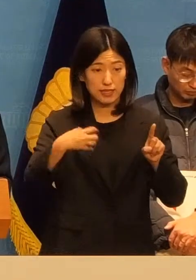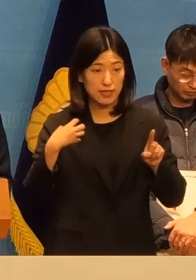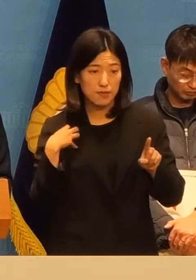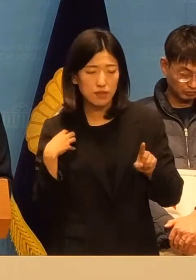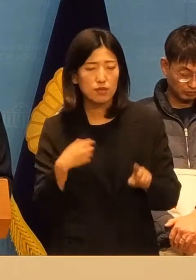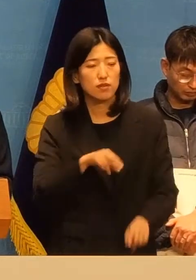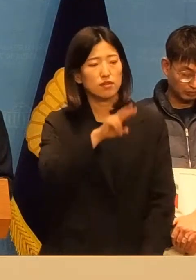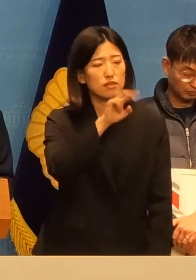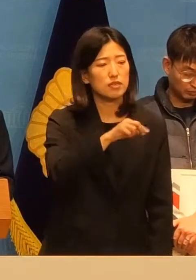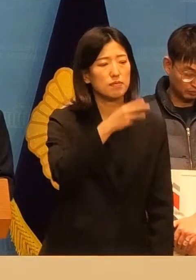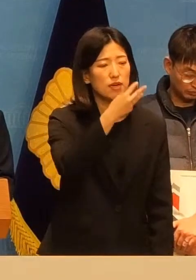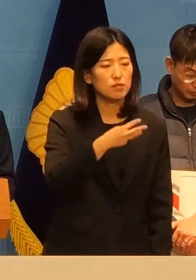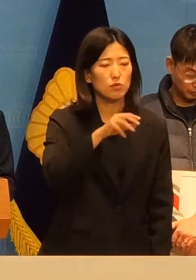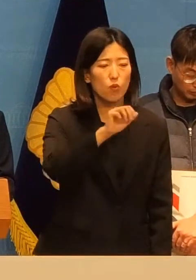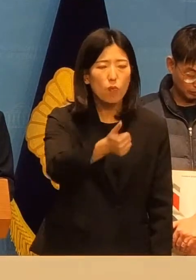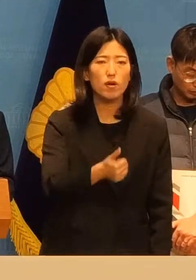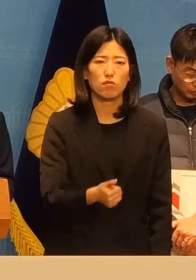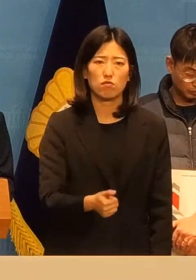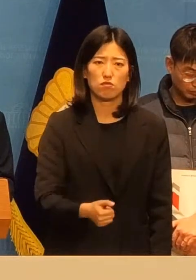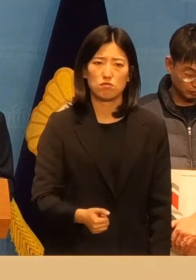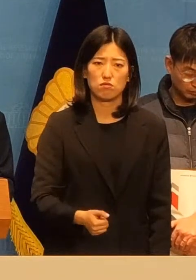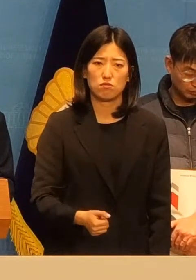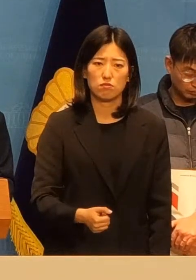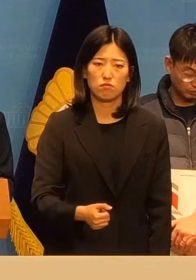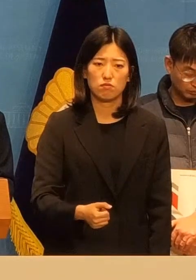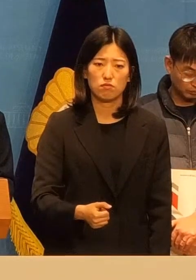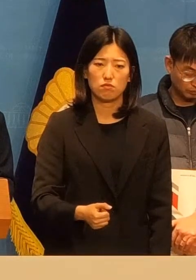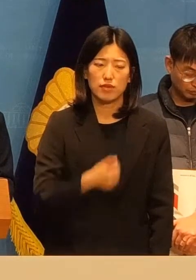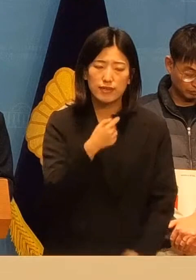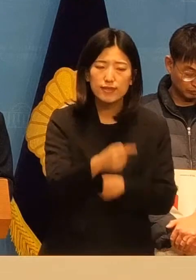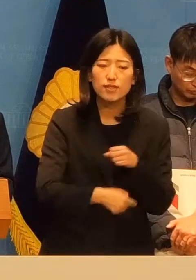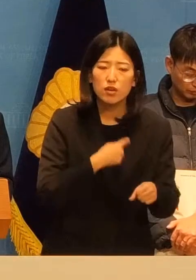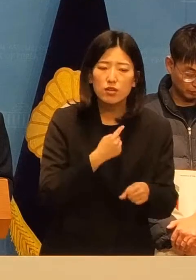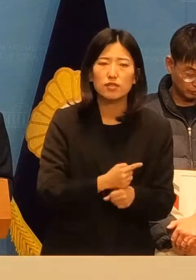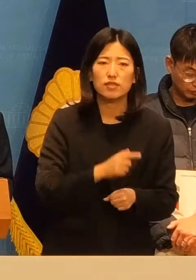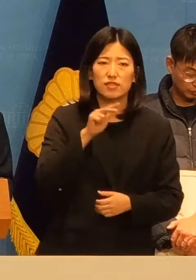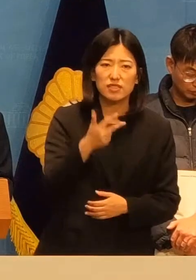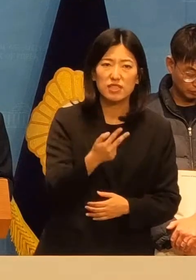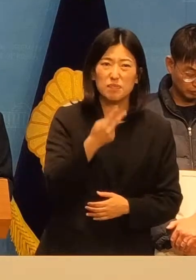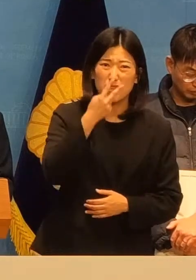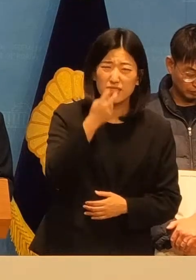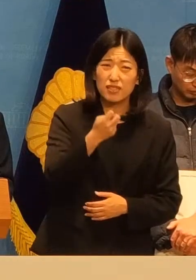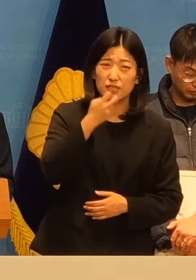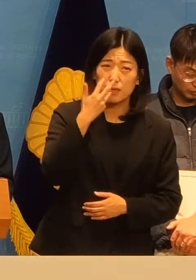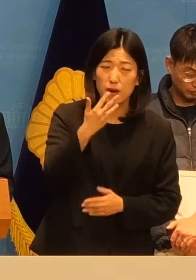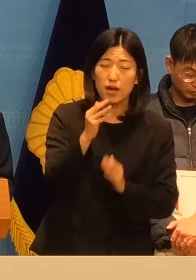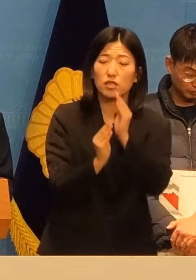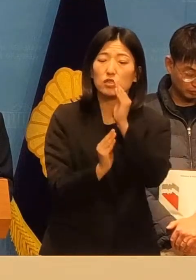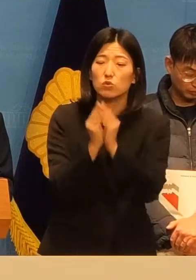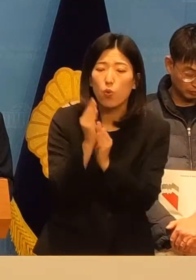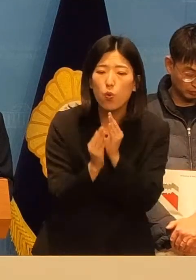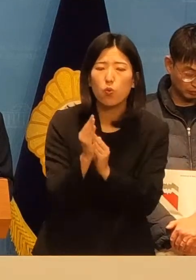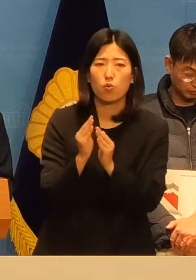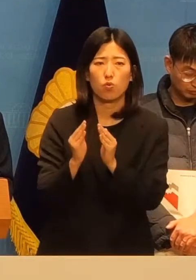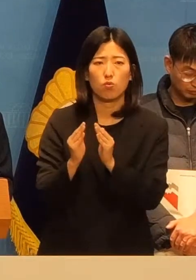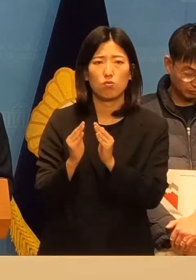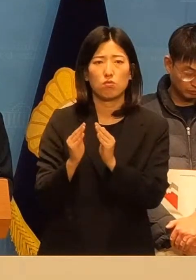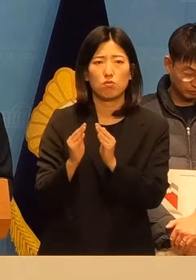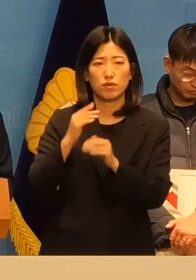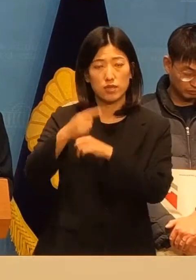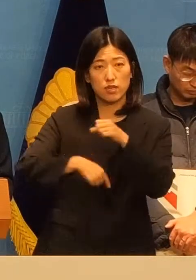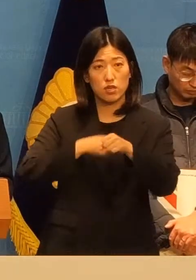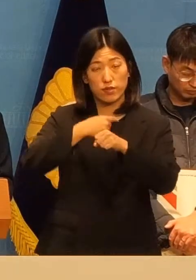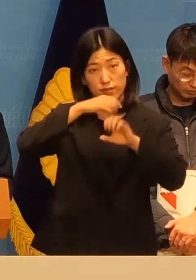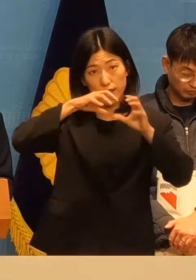2만 3,500원에 불과한 돈이다. 1년에 728조를 예상으로 편성하는 나라가